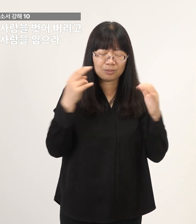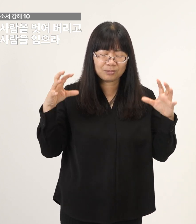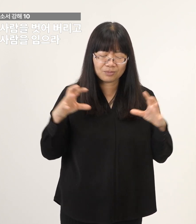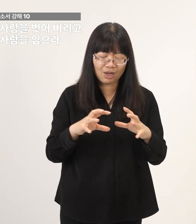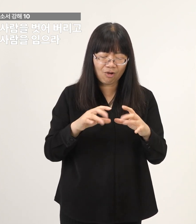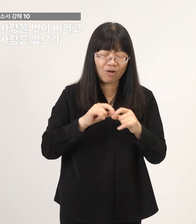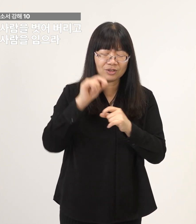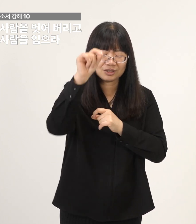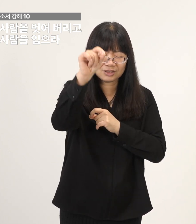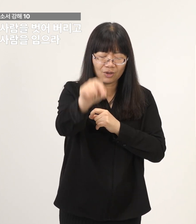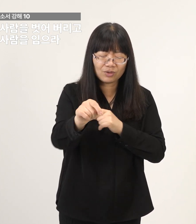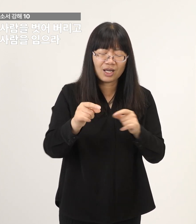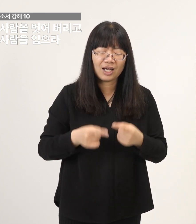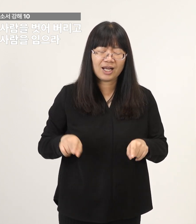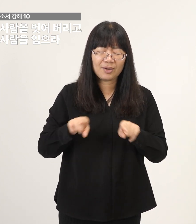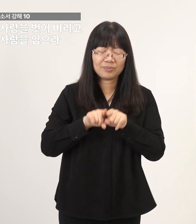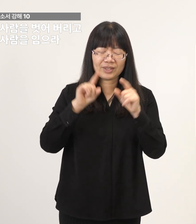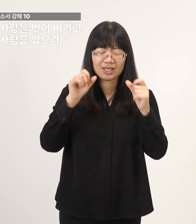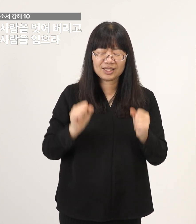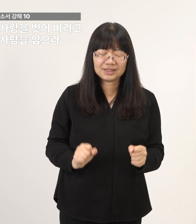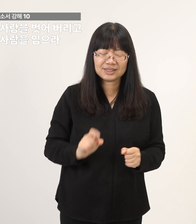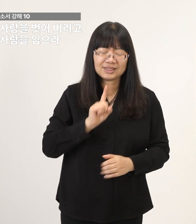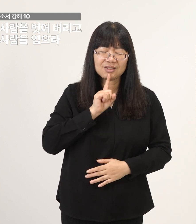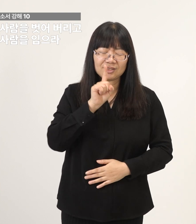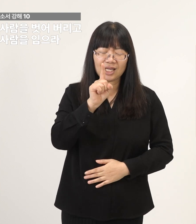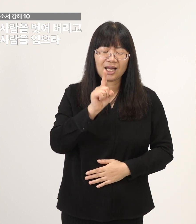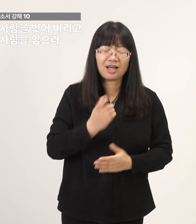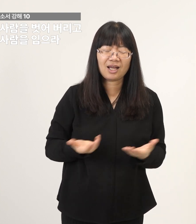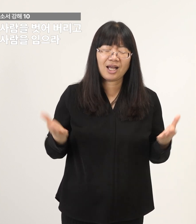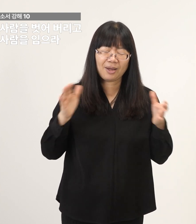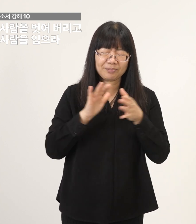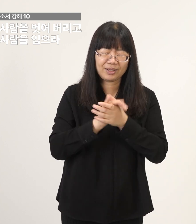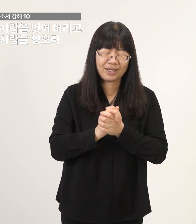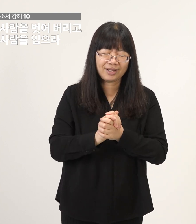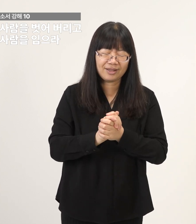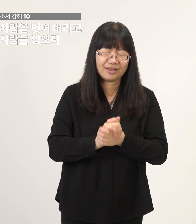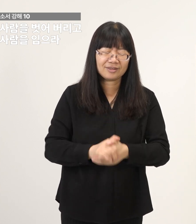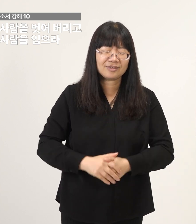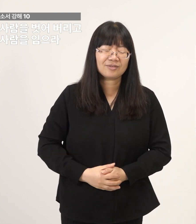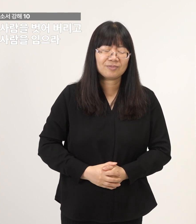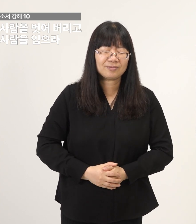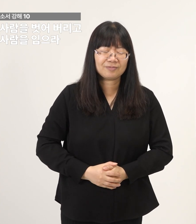생명까지 영원토록 함께 있을지어다. 아멘.